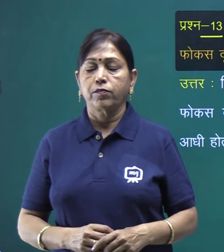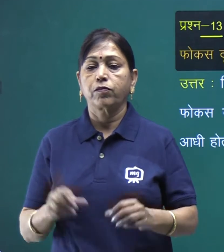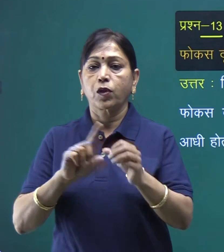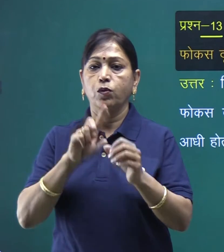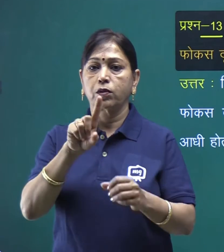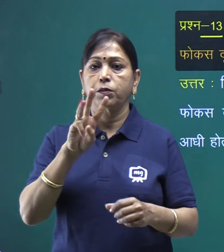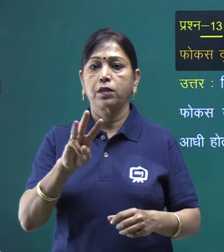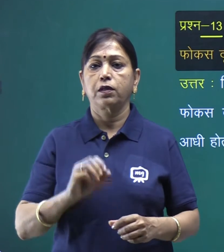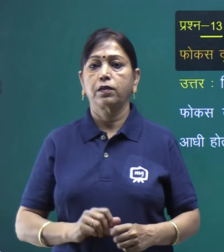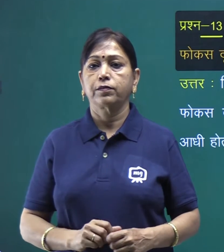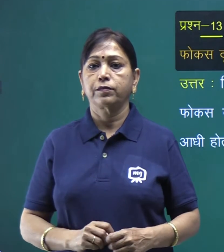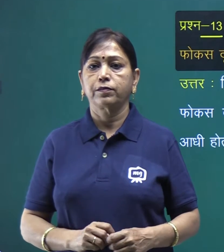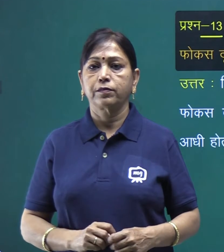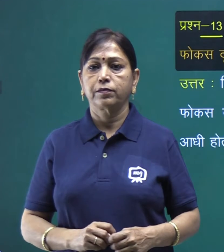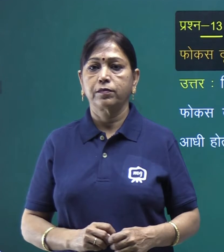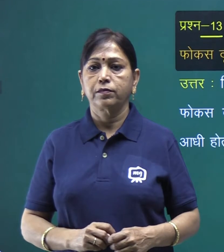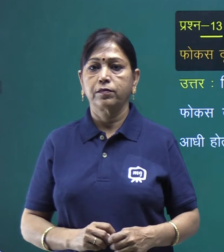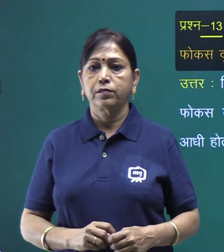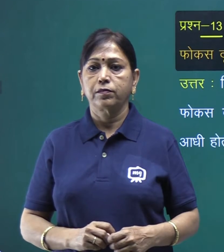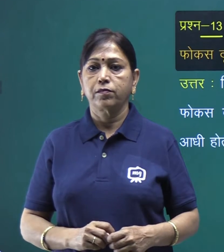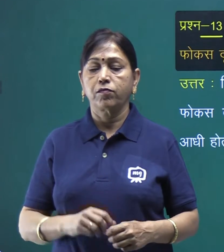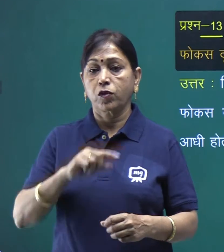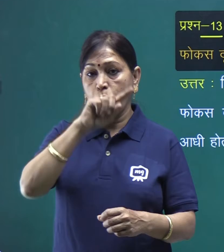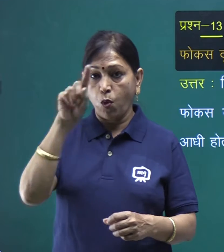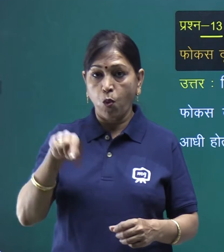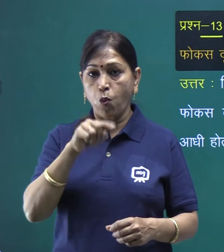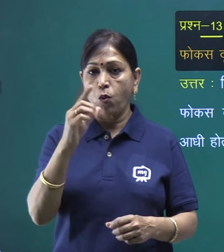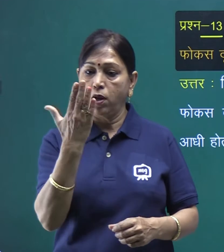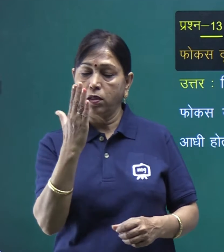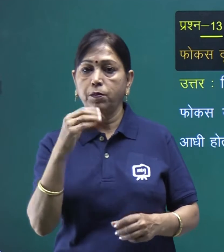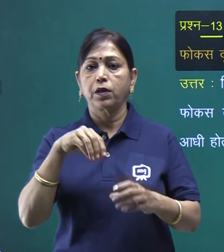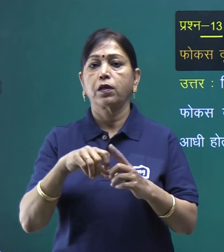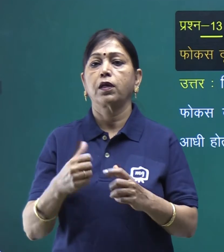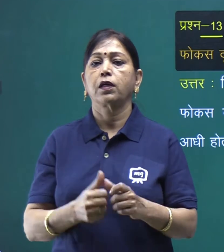प्रश्न 13। गोलीय दर्पण की